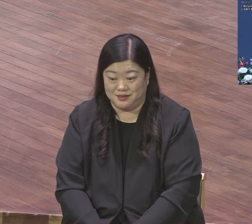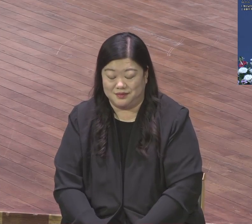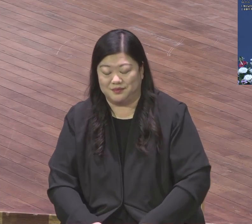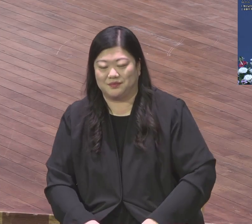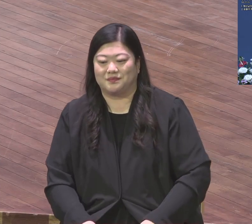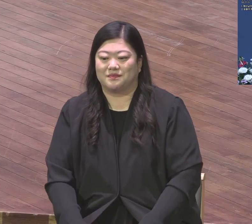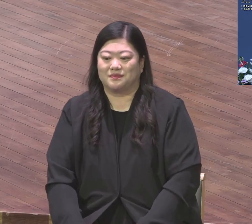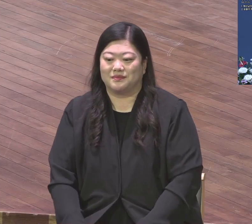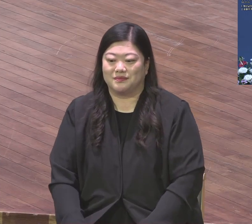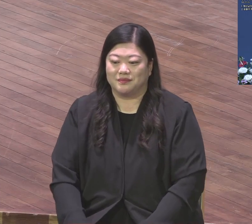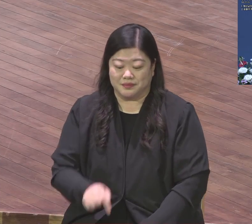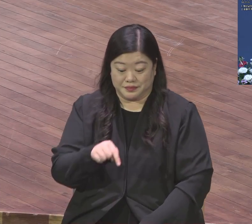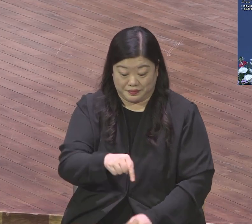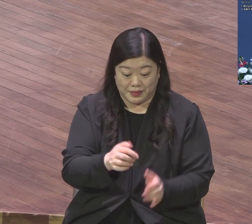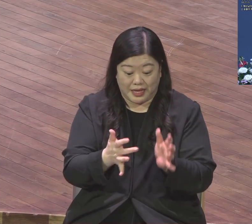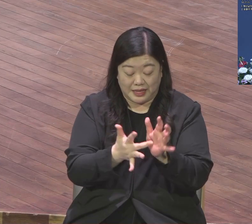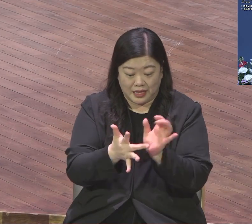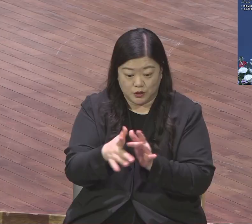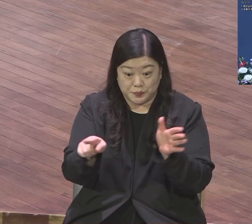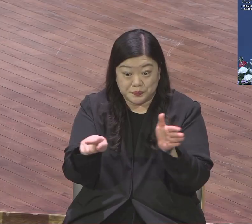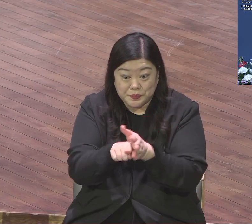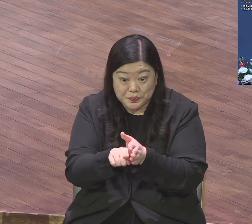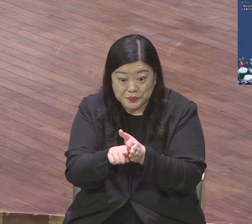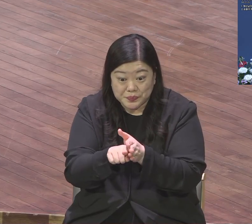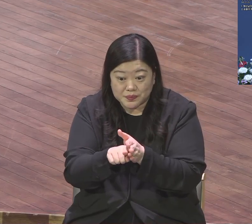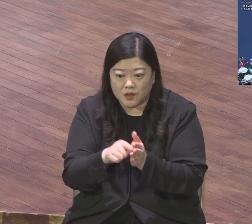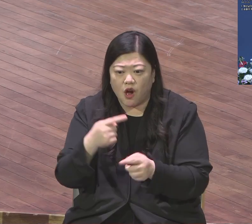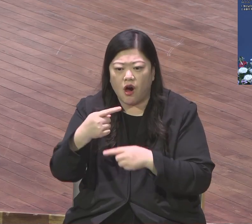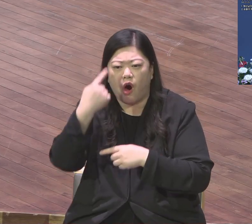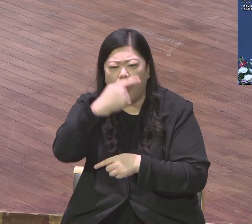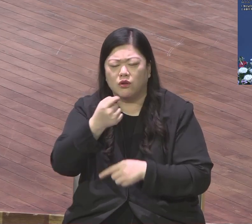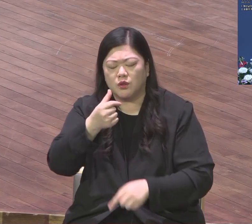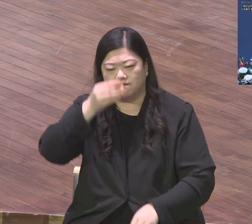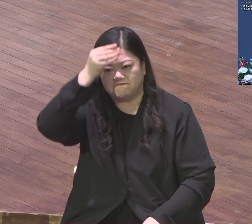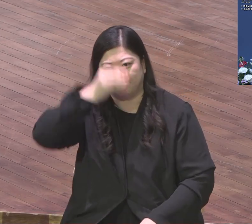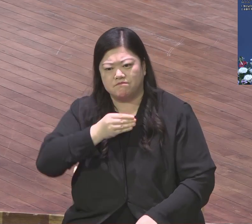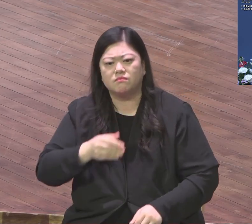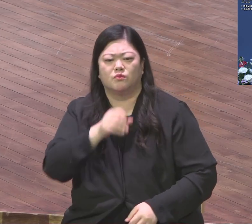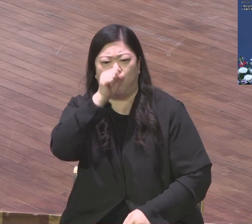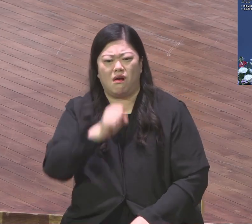기독교회는요, 하나님 능력 믿기 때문에 뻔뻔해야 돼요. 당당해야 돼.